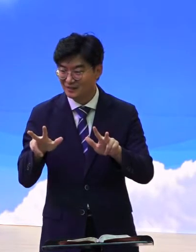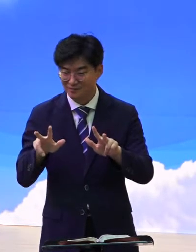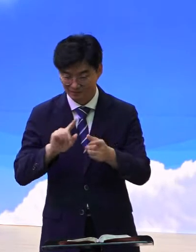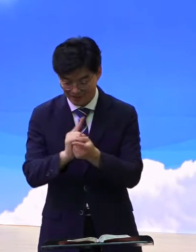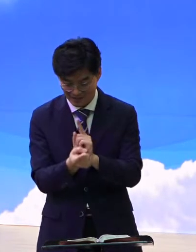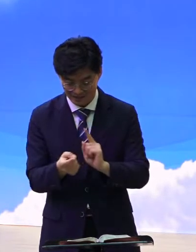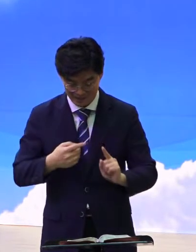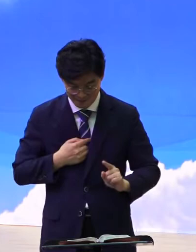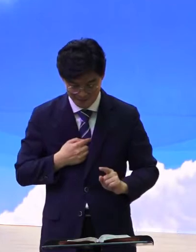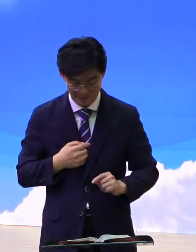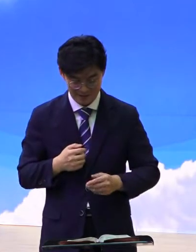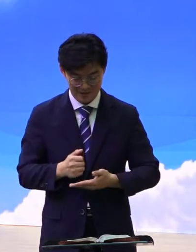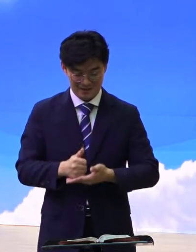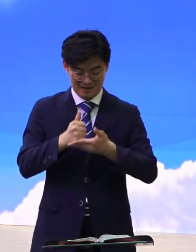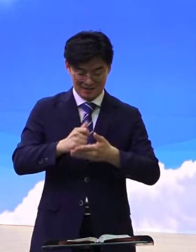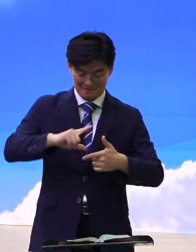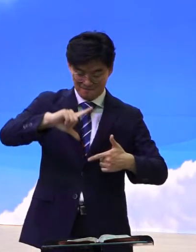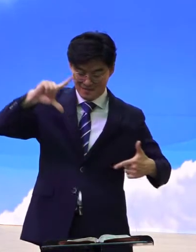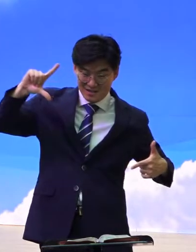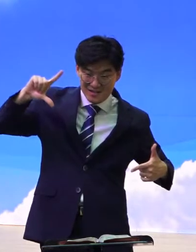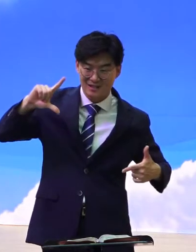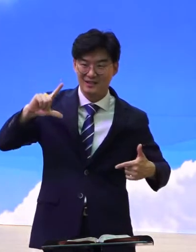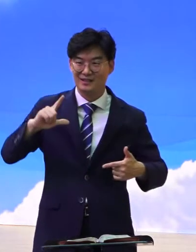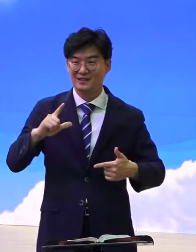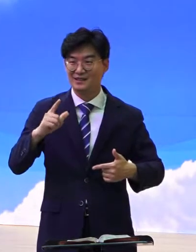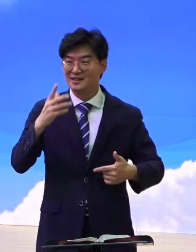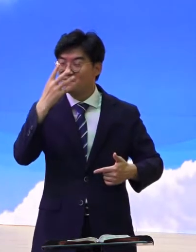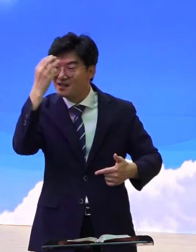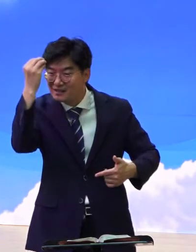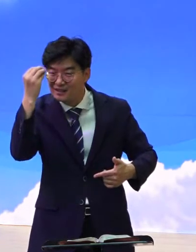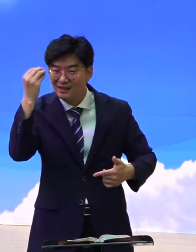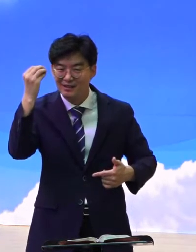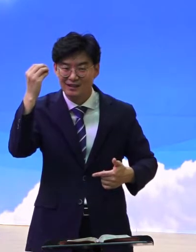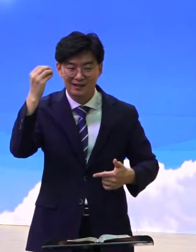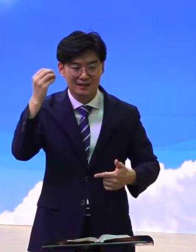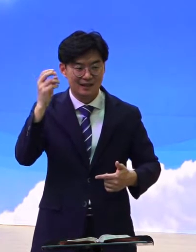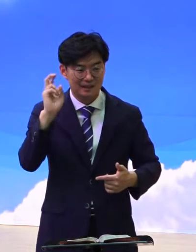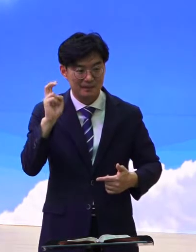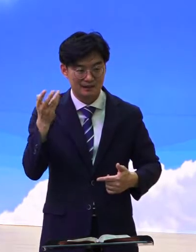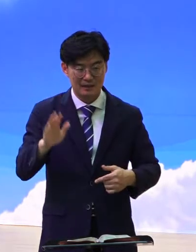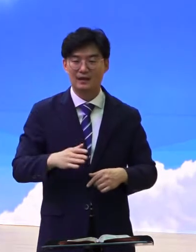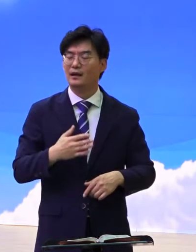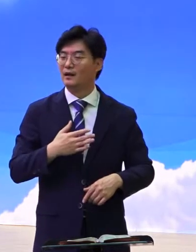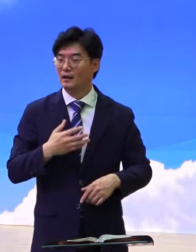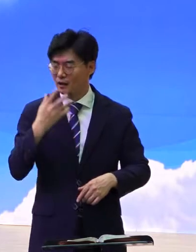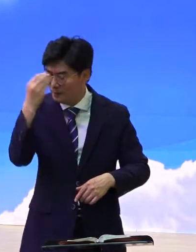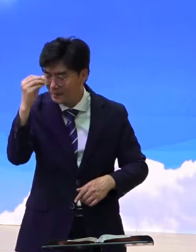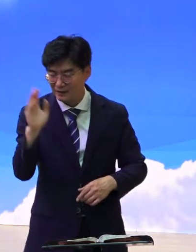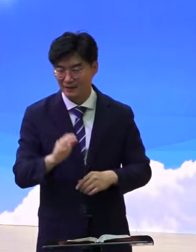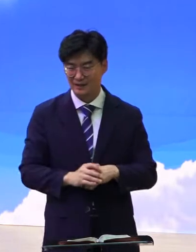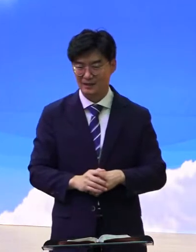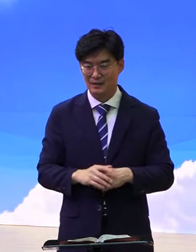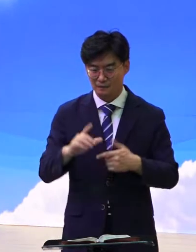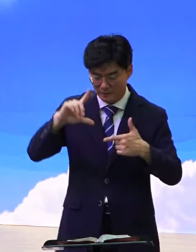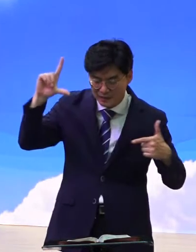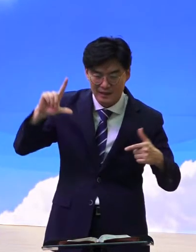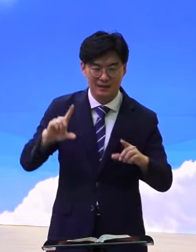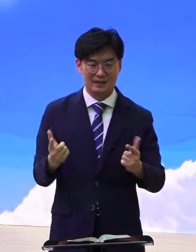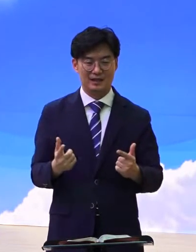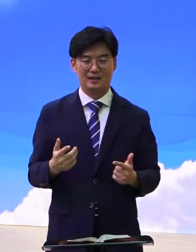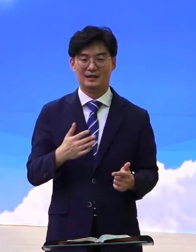시간, 그때에 겸손히 낮아져서 예수님만 증거했습니다. 우리가 이